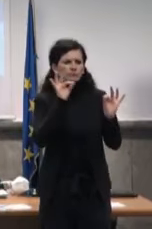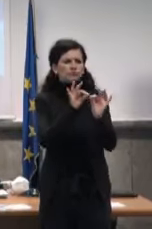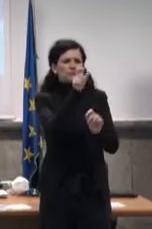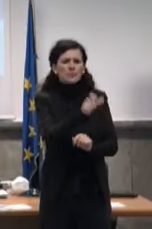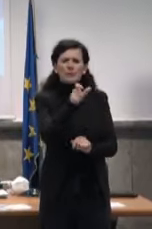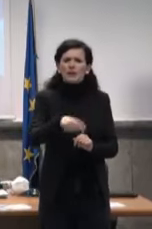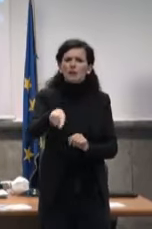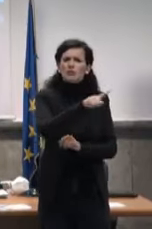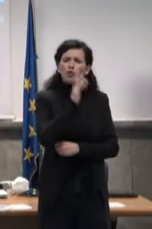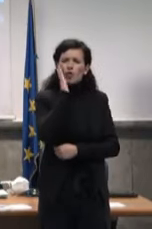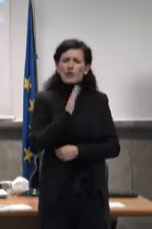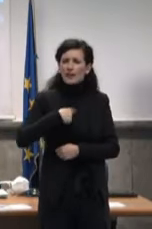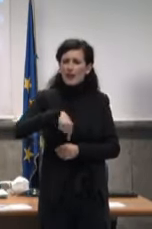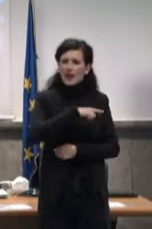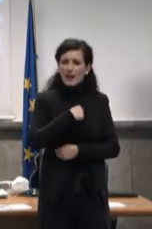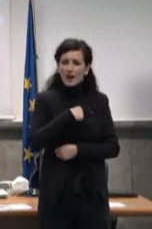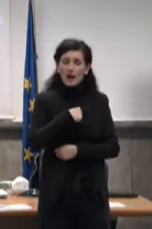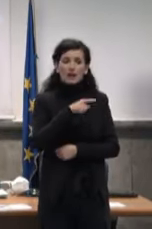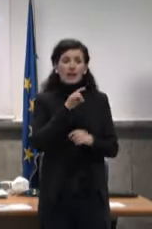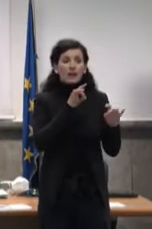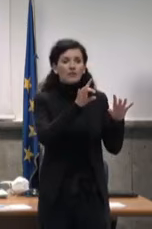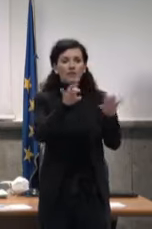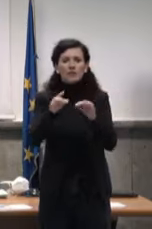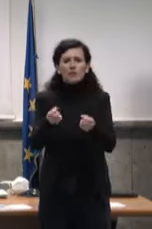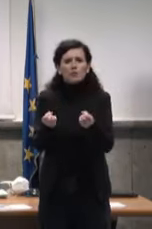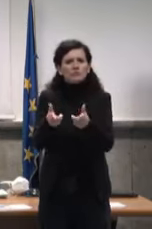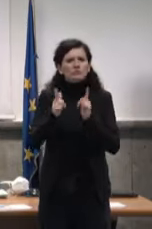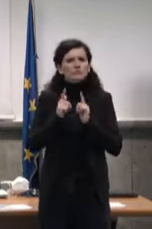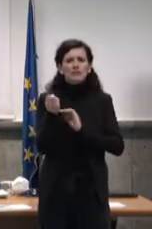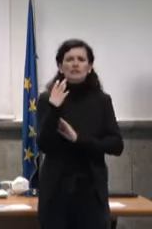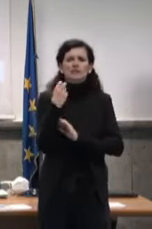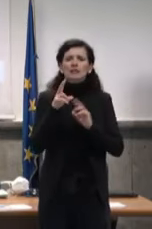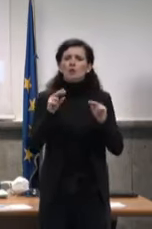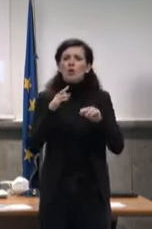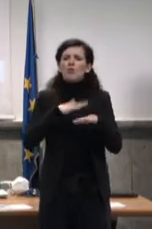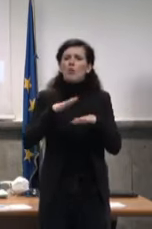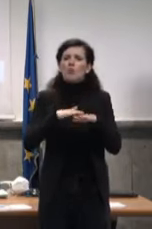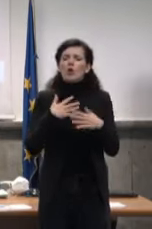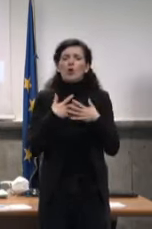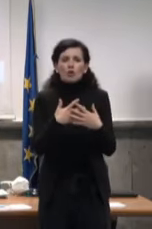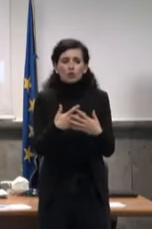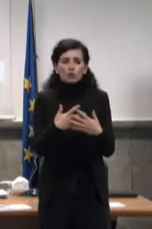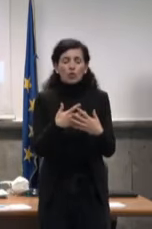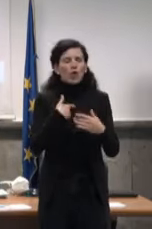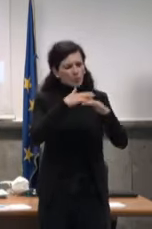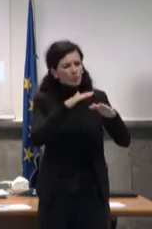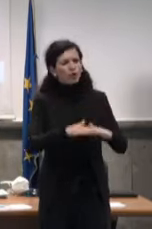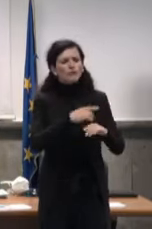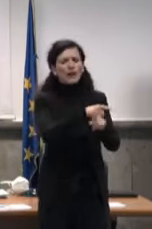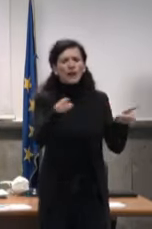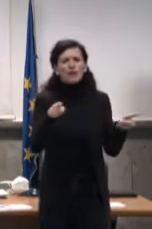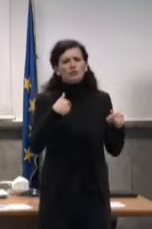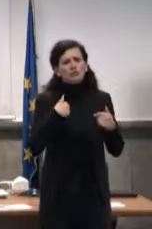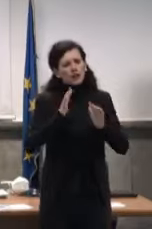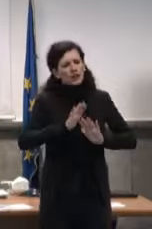insegnare ea imparare nuovi modi di amare a distanza proteggiamo lì così senza lasciarli mai